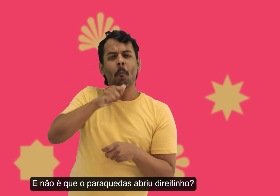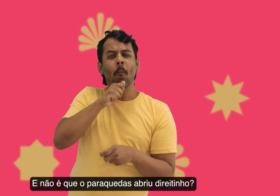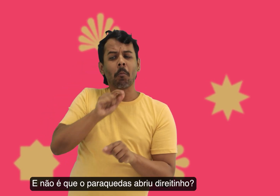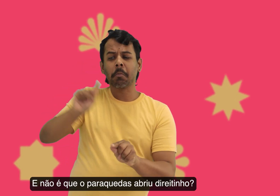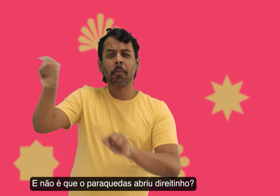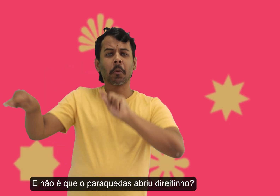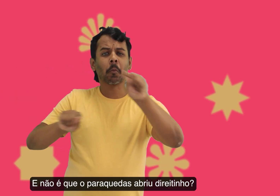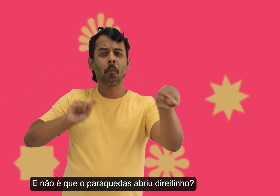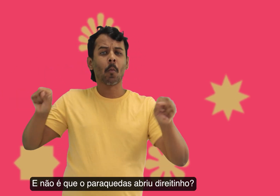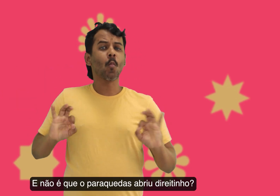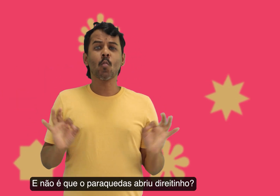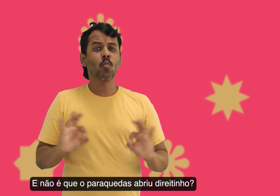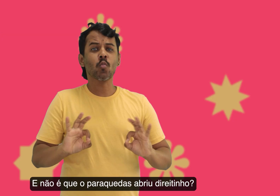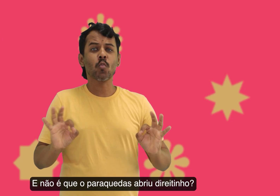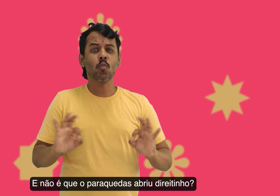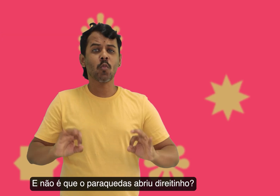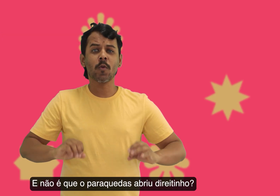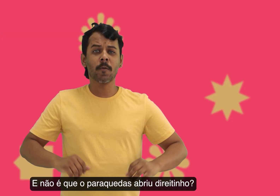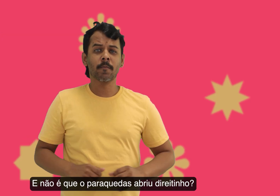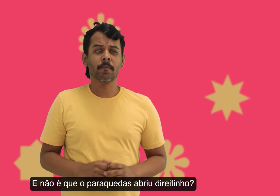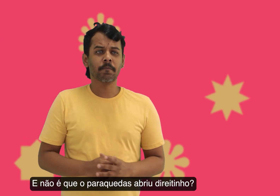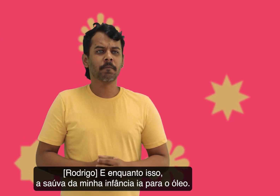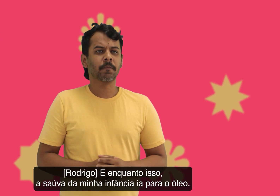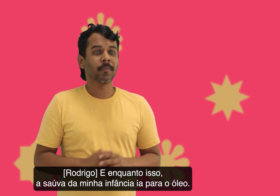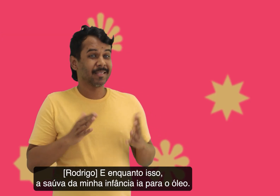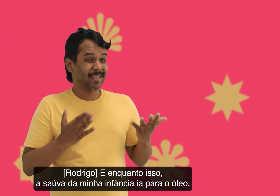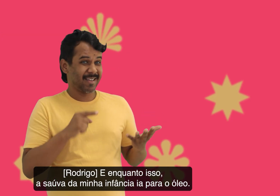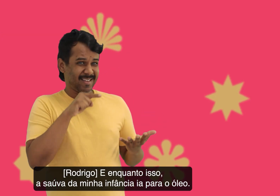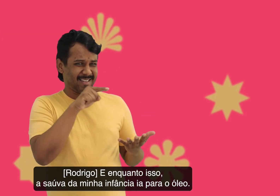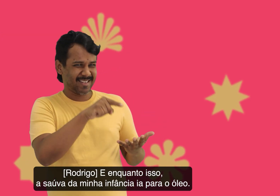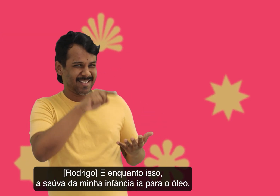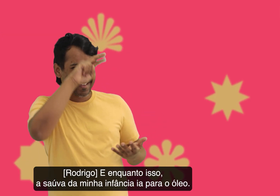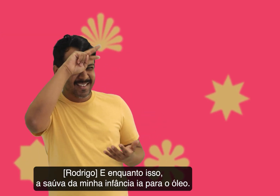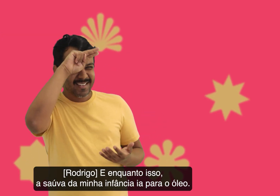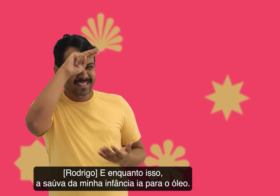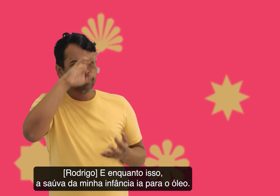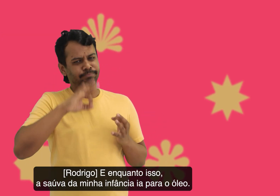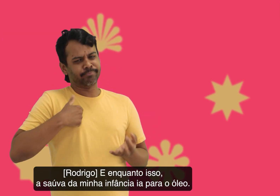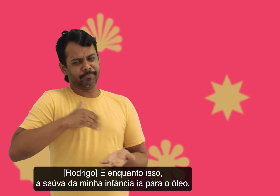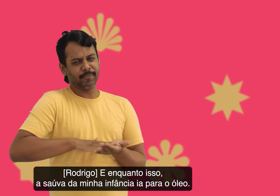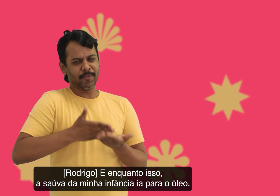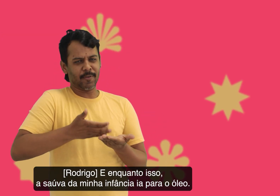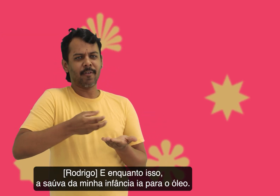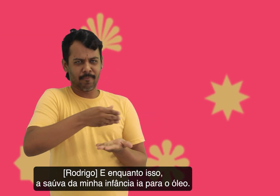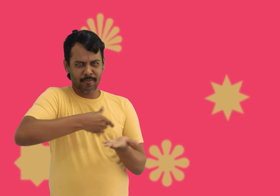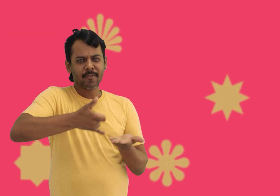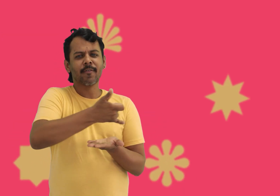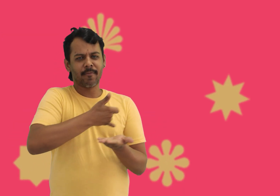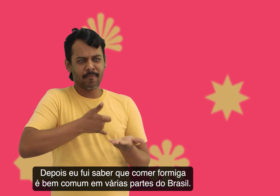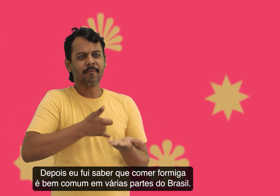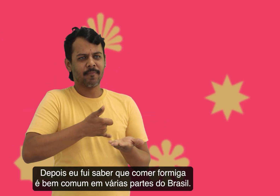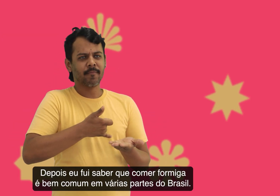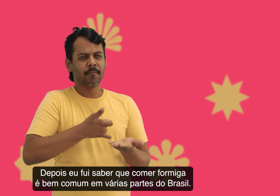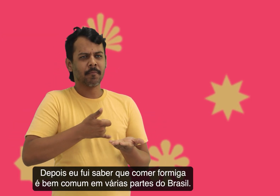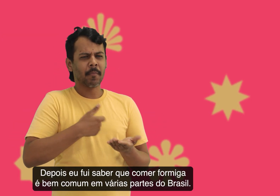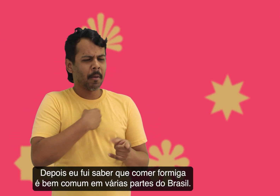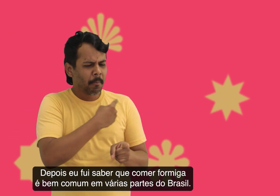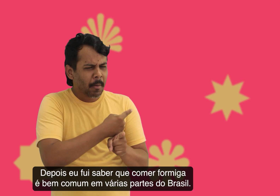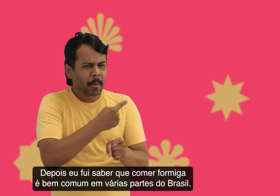E não é que o paraquedas abriu direitinho? Enquanto isso, a saúva da minha infância ia pro óleo. Depois eu fui saber que